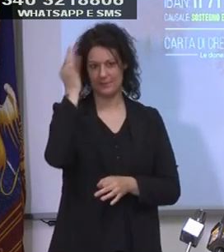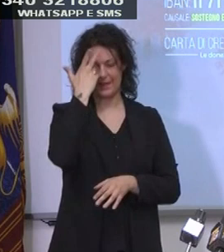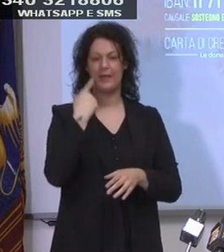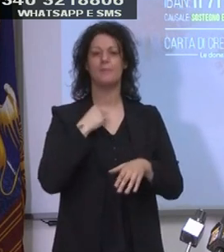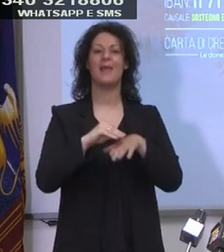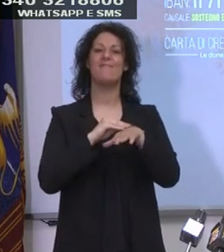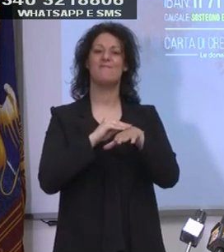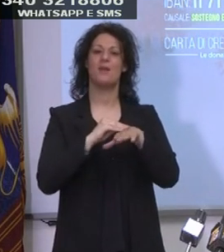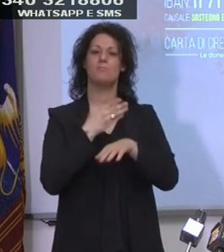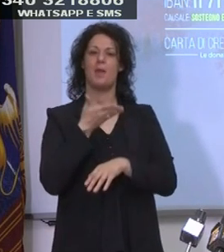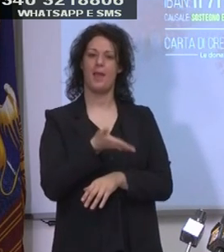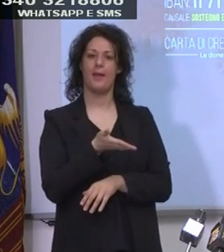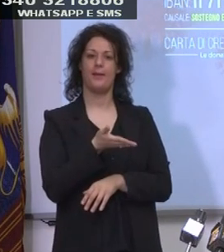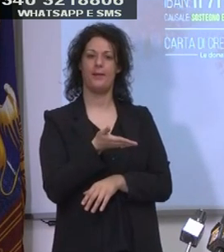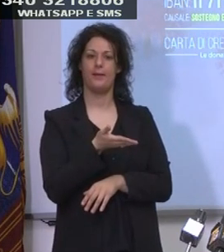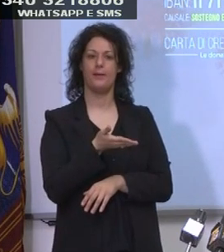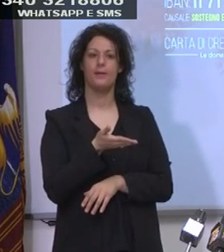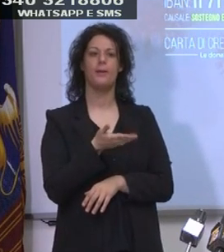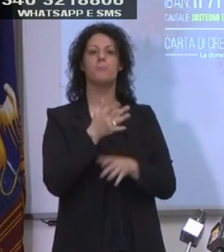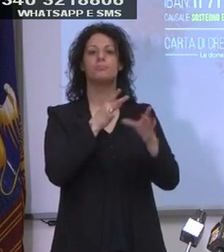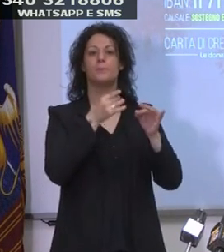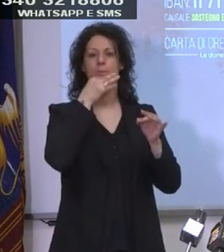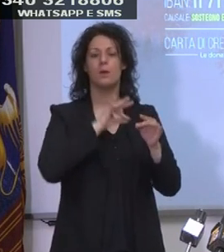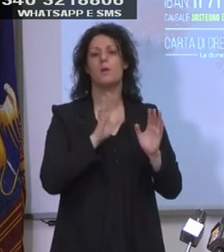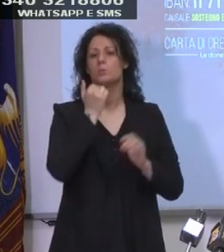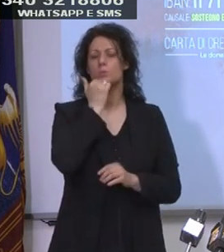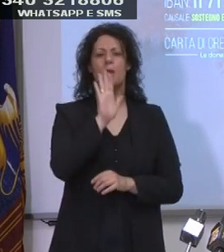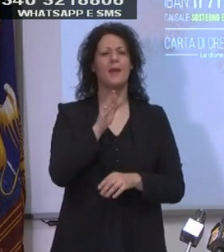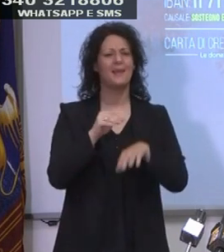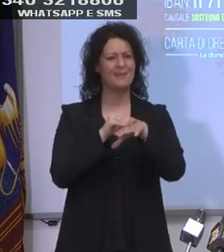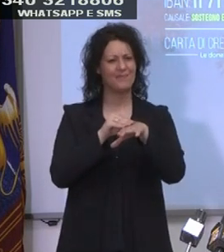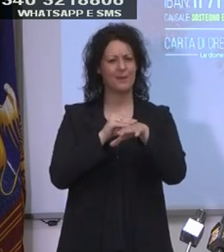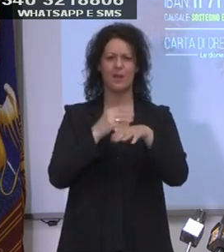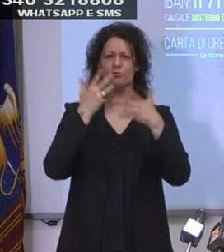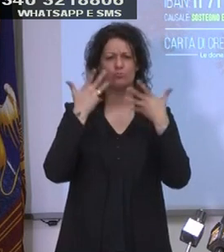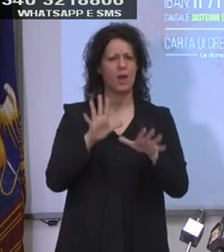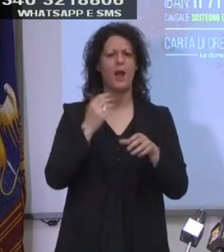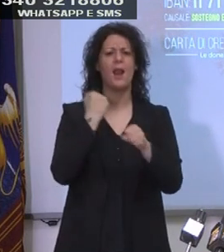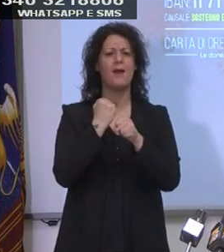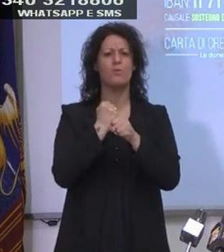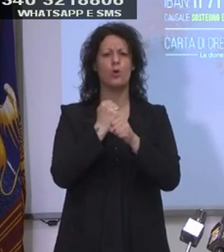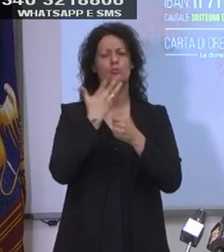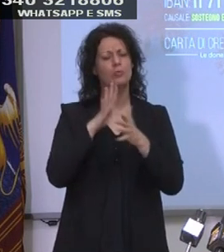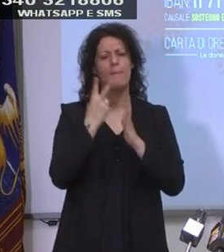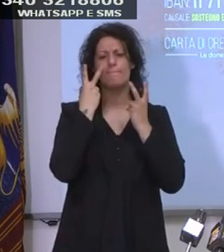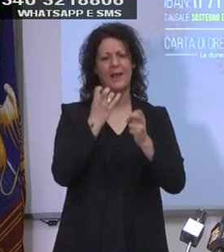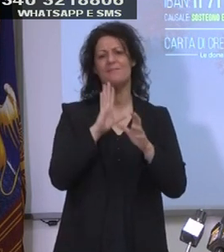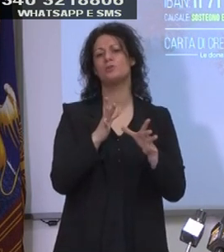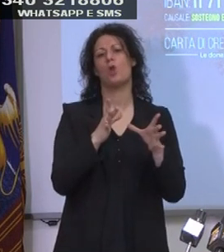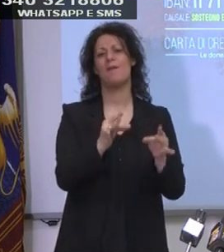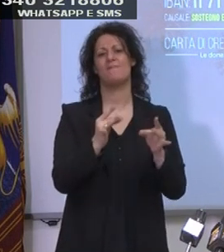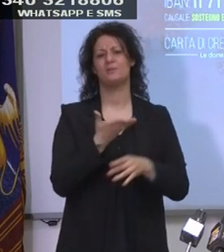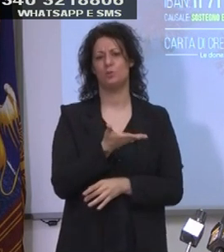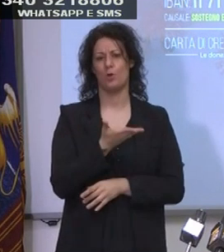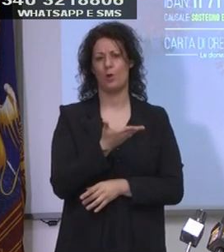una puntura, è la stessa procedura. Ma è un rischio professionale quello dell'infermiere, capito? Ma uno che va, che so, in